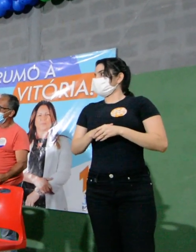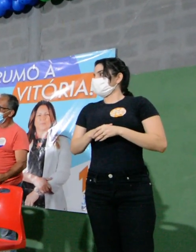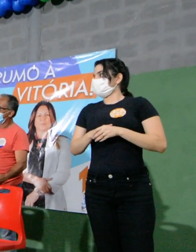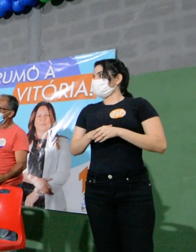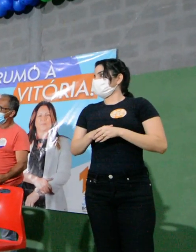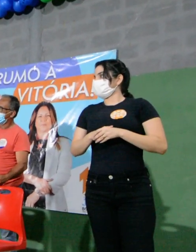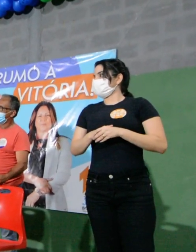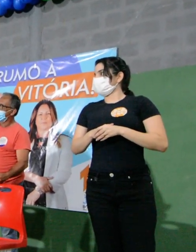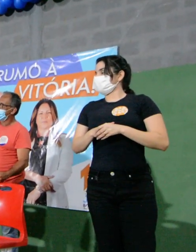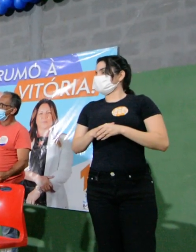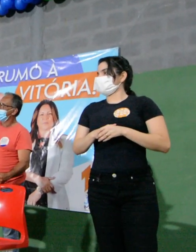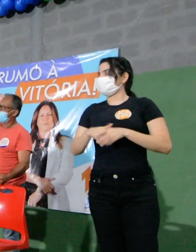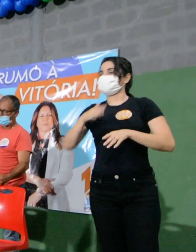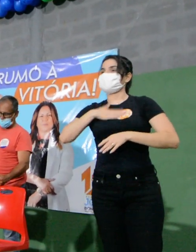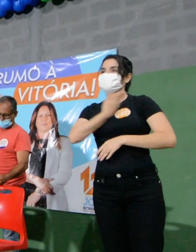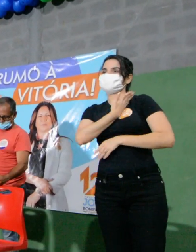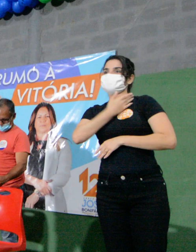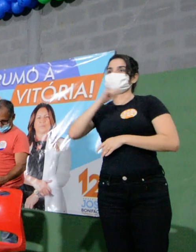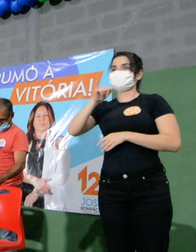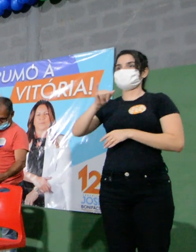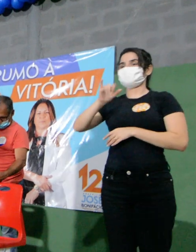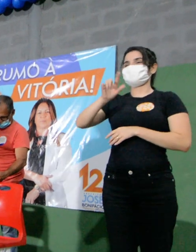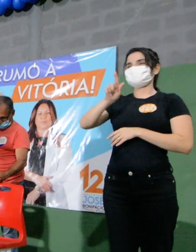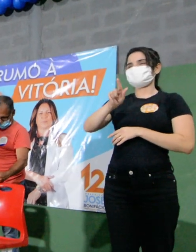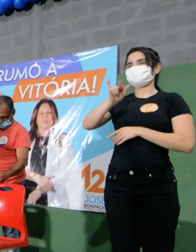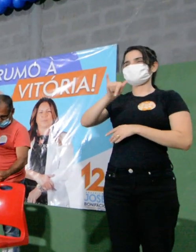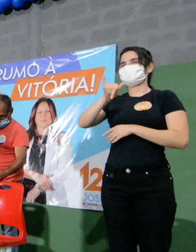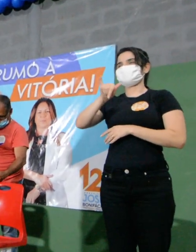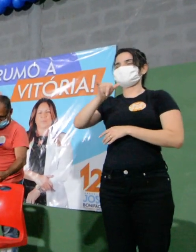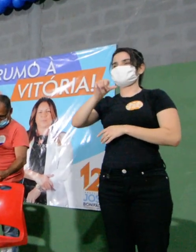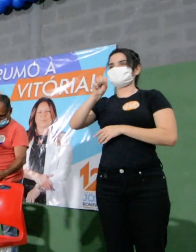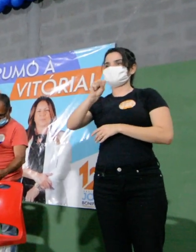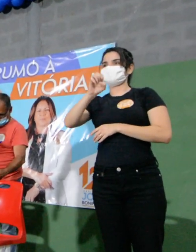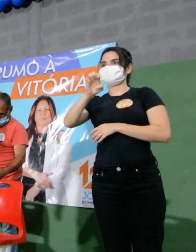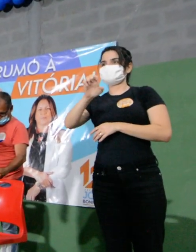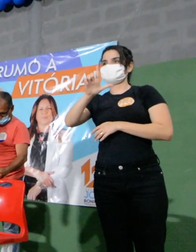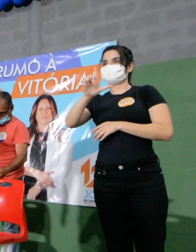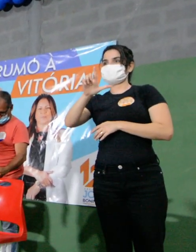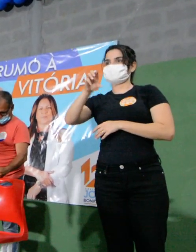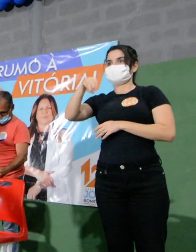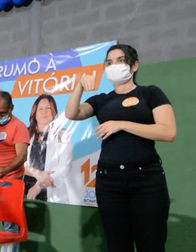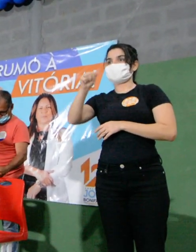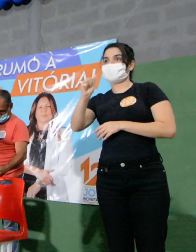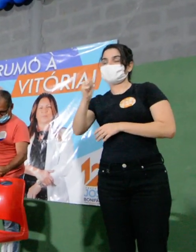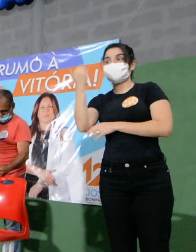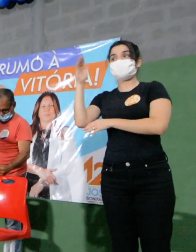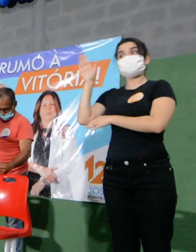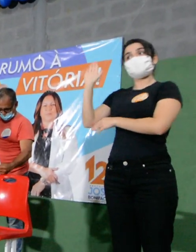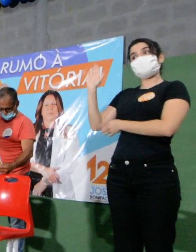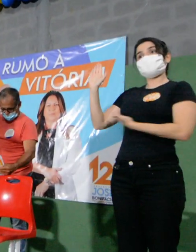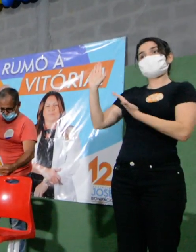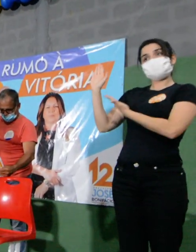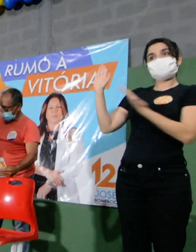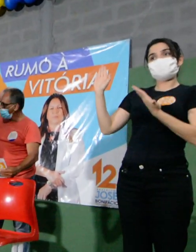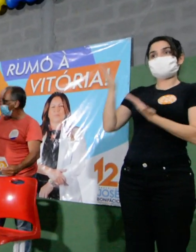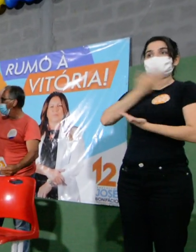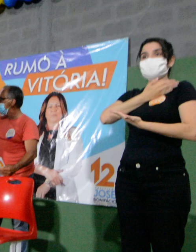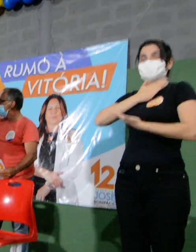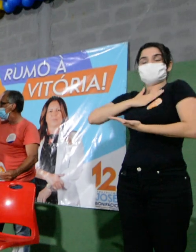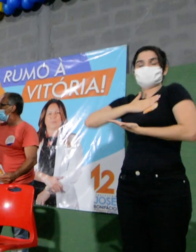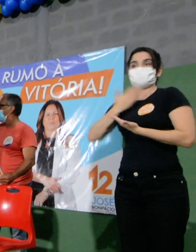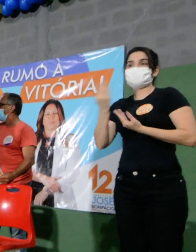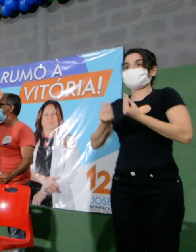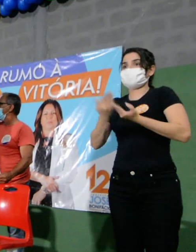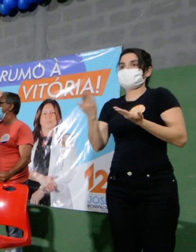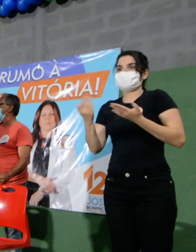amiga giselma minha amiga giselma é candidata certo